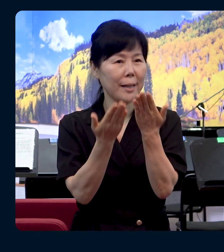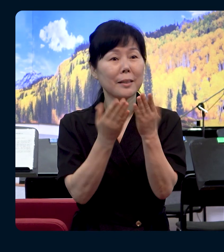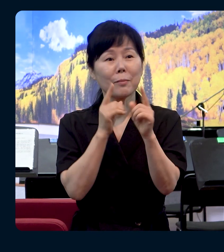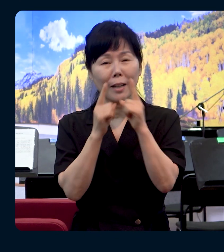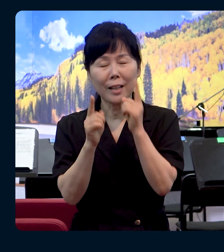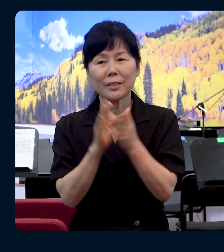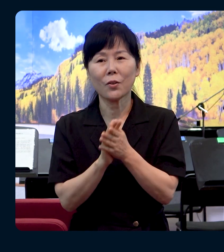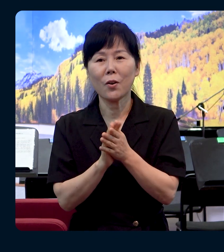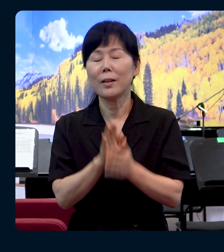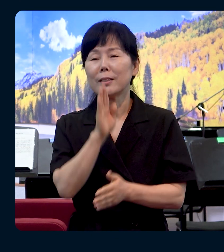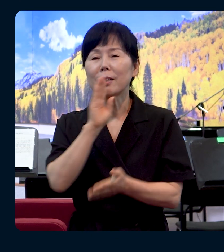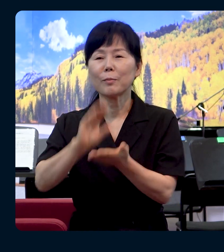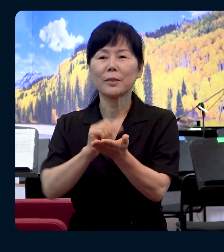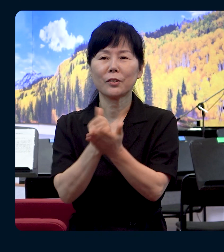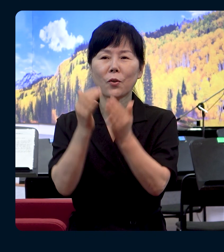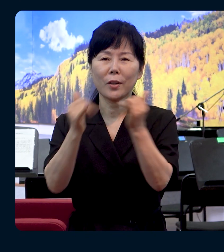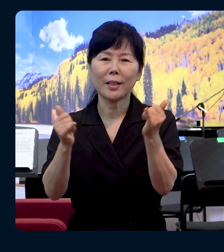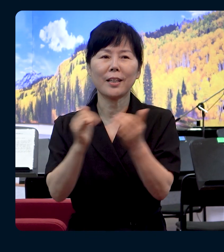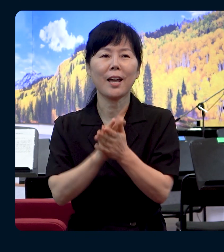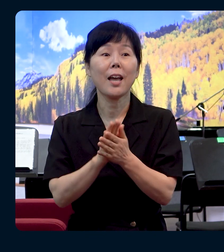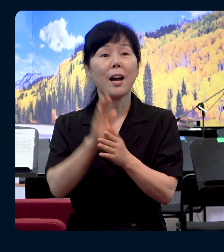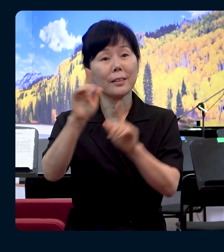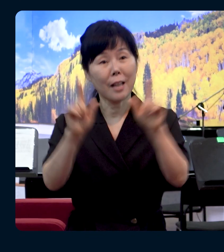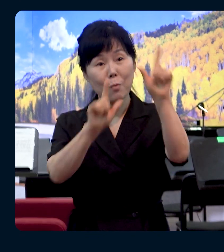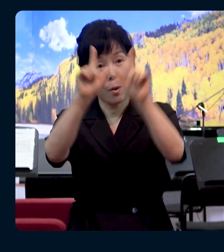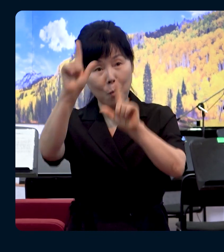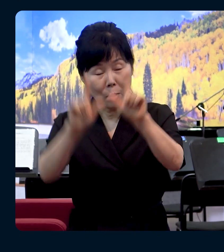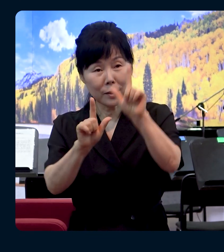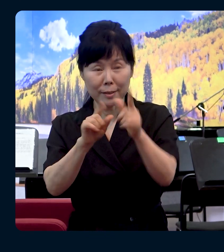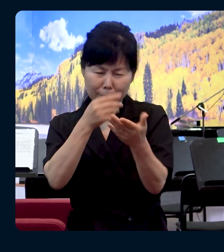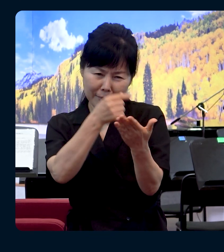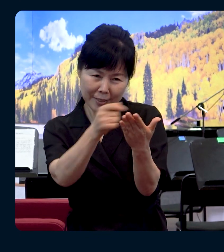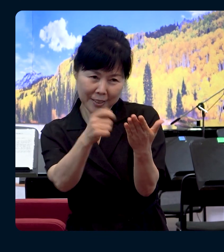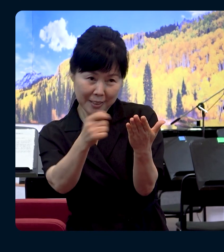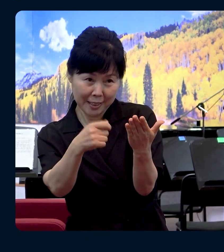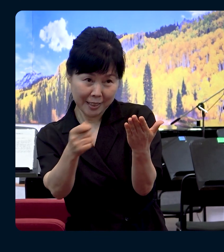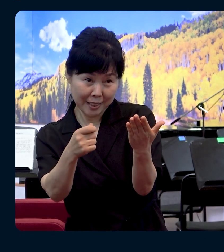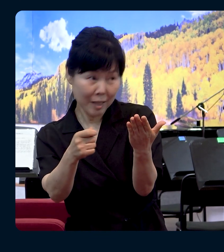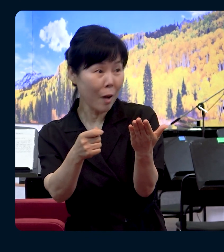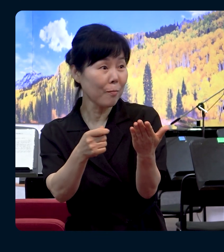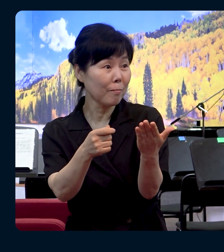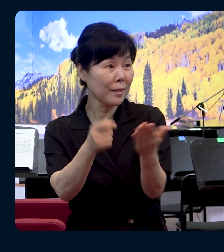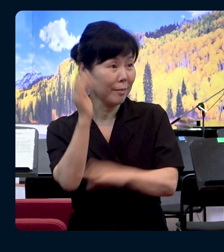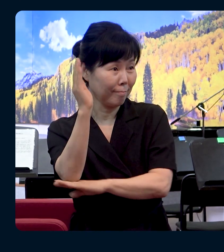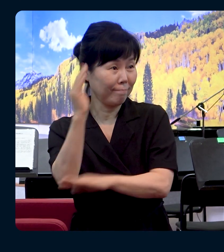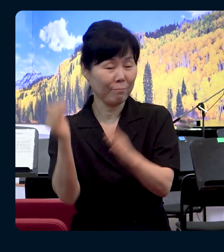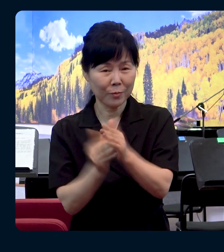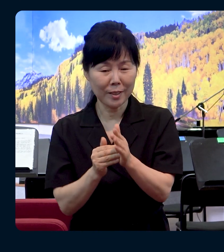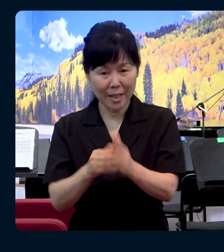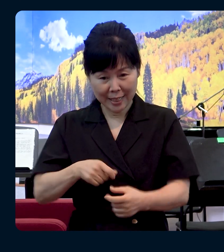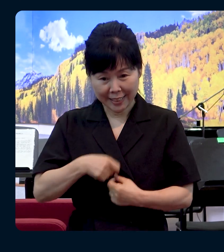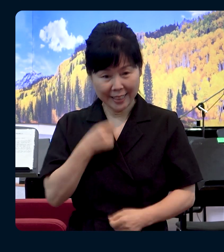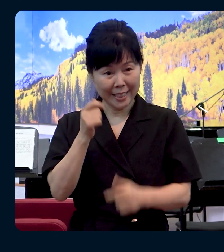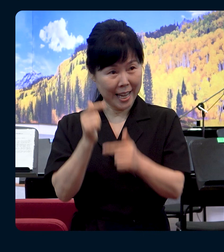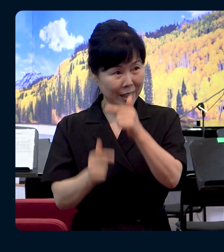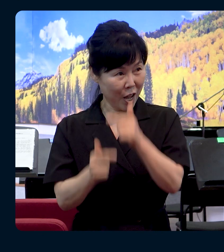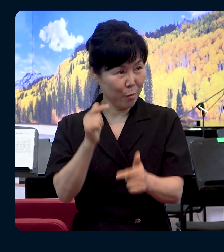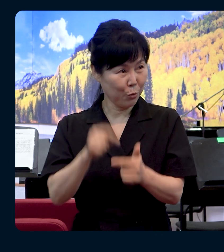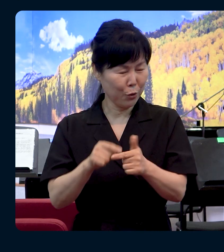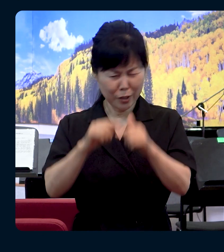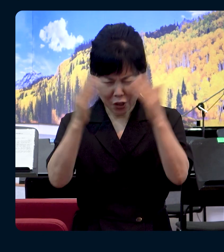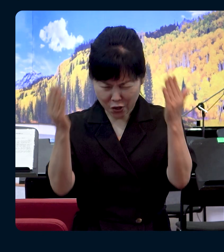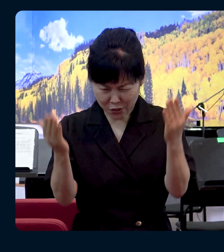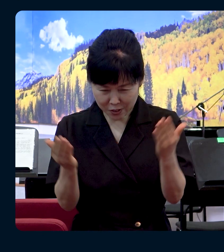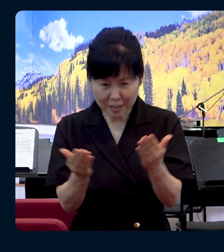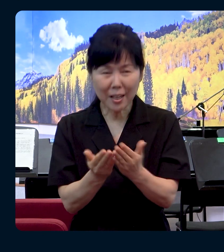스케치, 그것을 성도들과 함께 쭉 그렸습니다. 의의 나무라고 하는 전체의